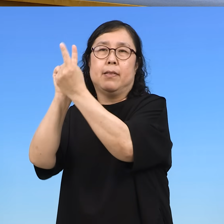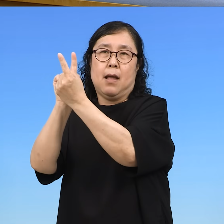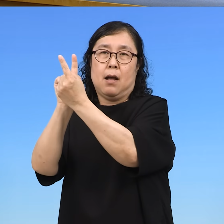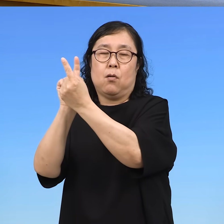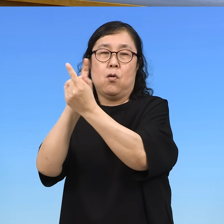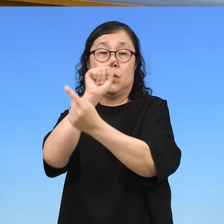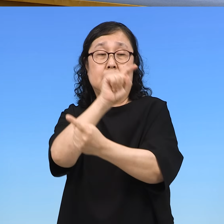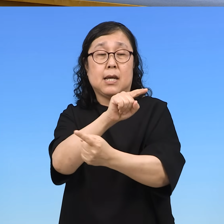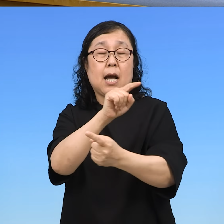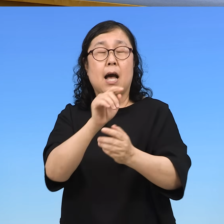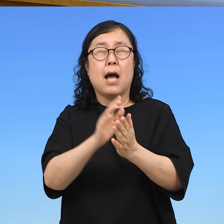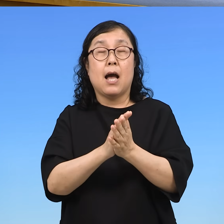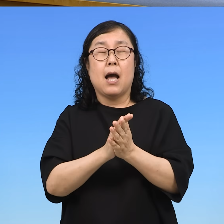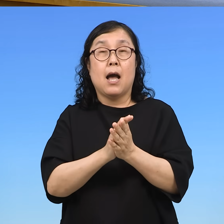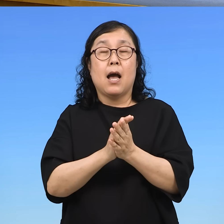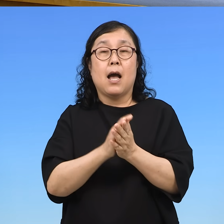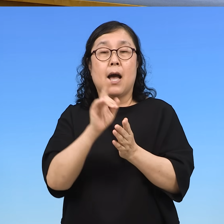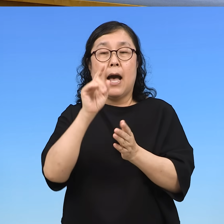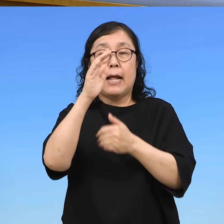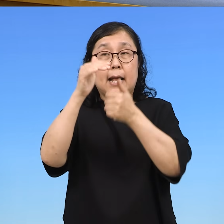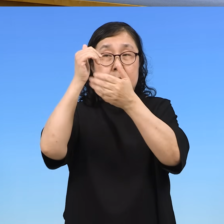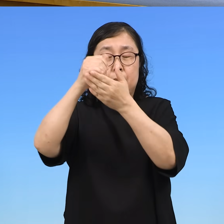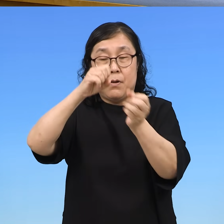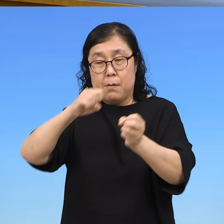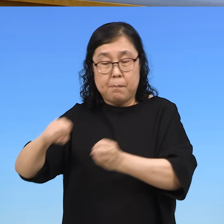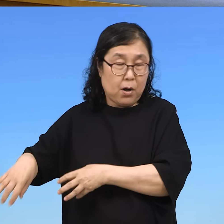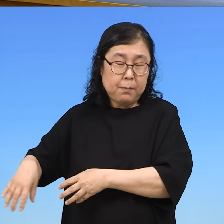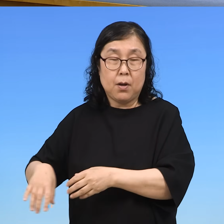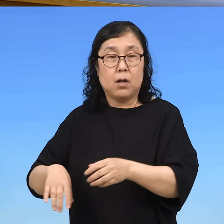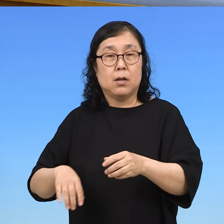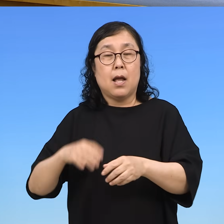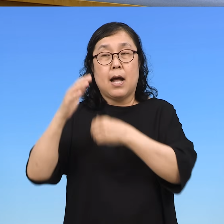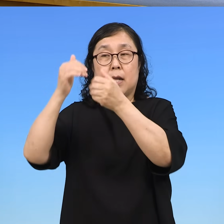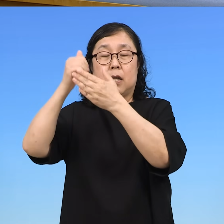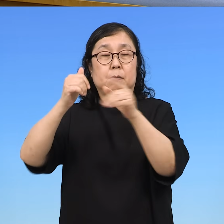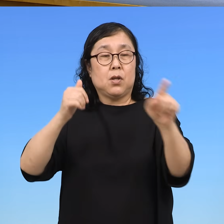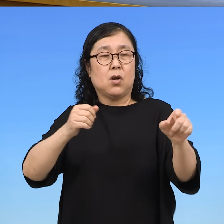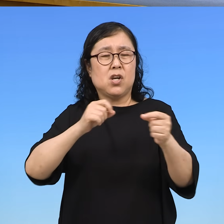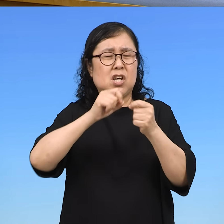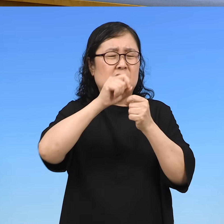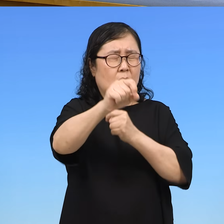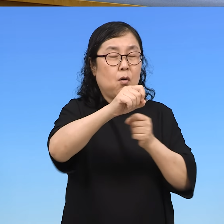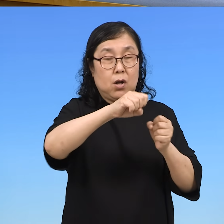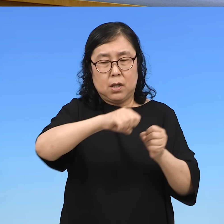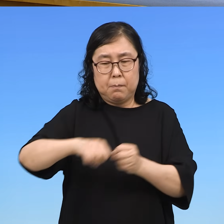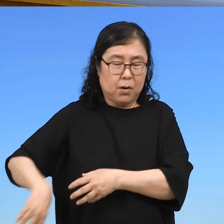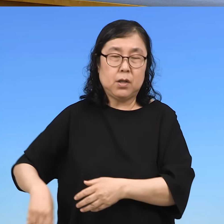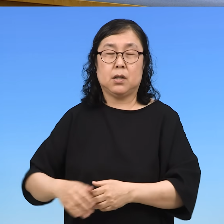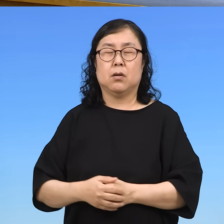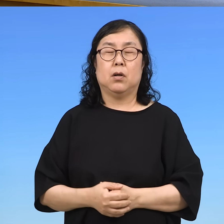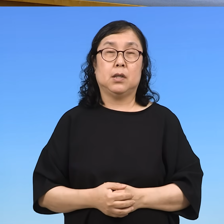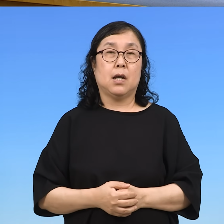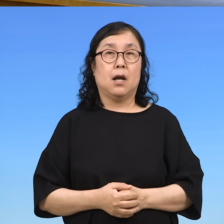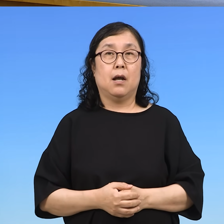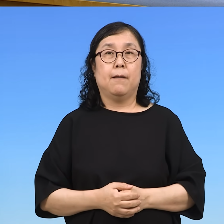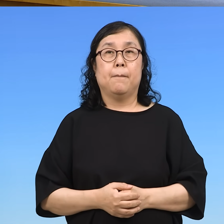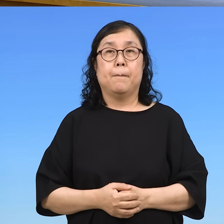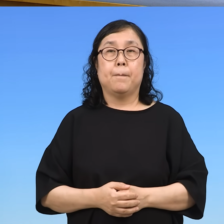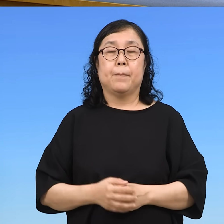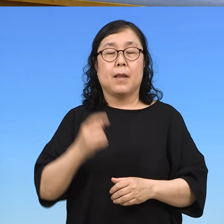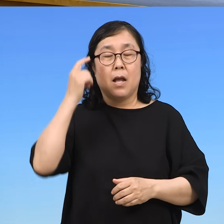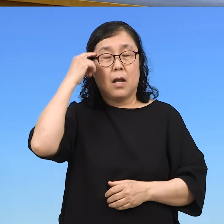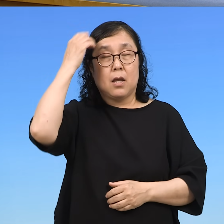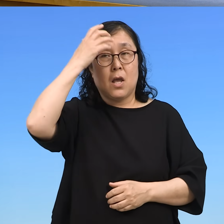것이요, 만일 내가 그를 버리면 그가 너를 영원히 버리시리라. 중심을 잡아주는 이야기